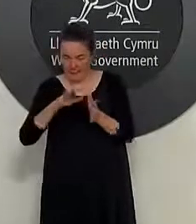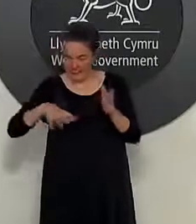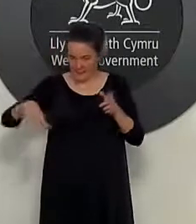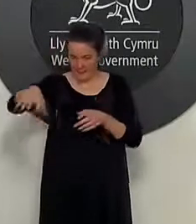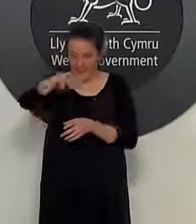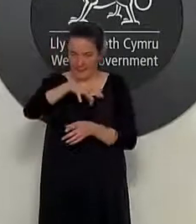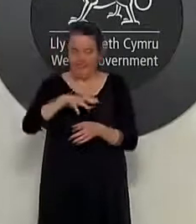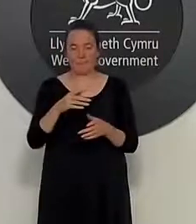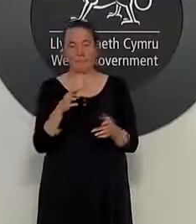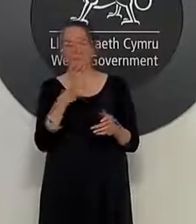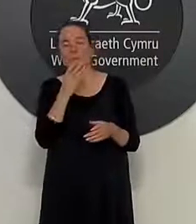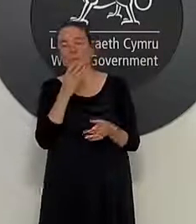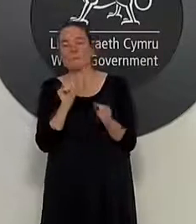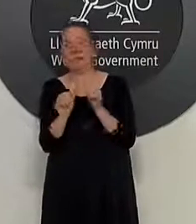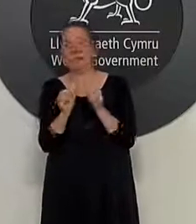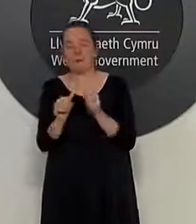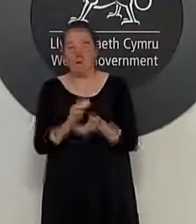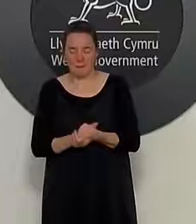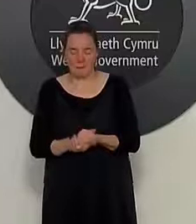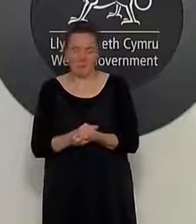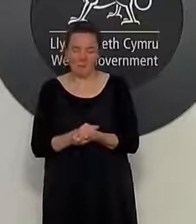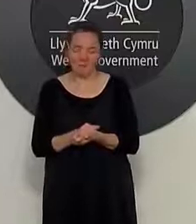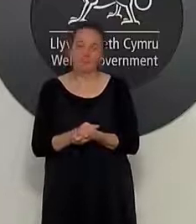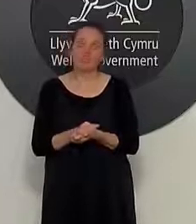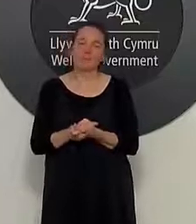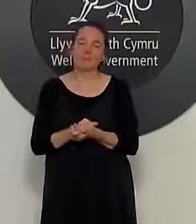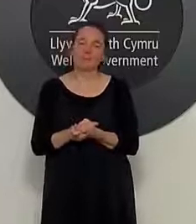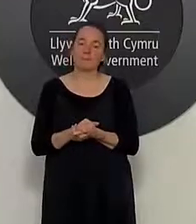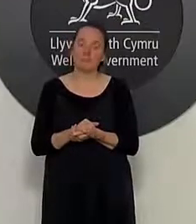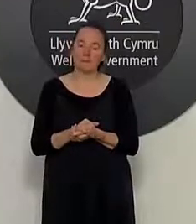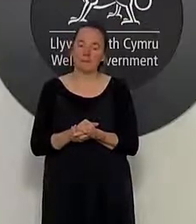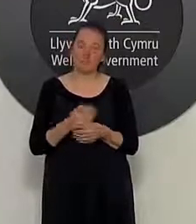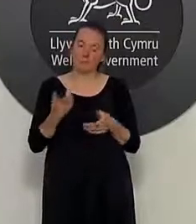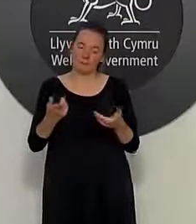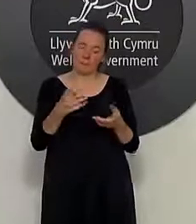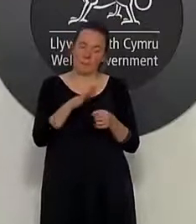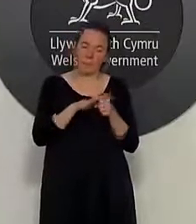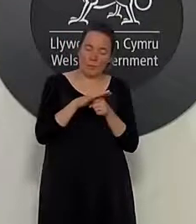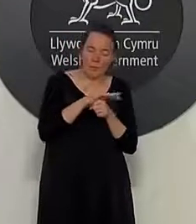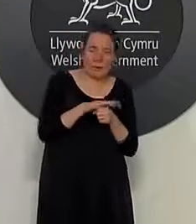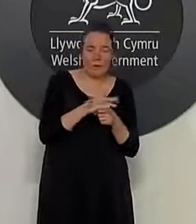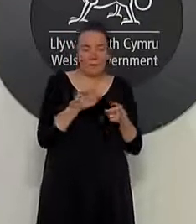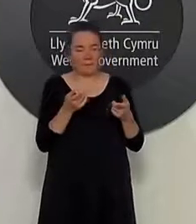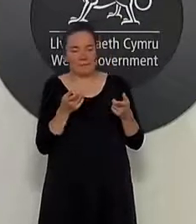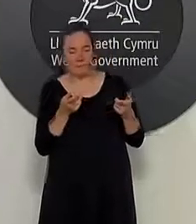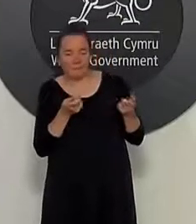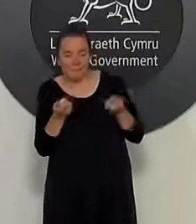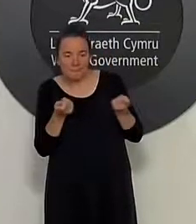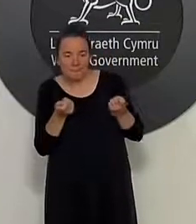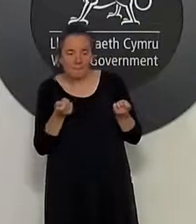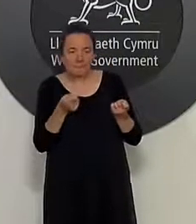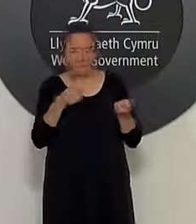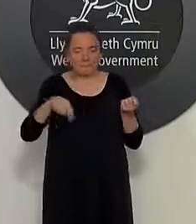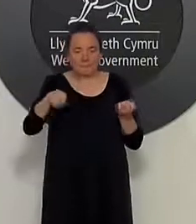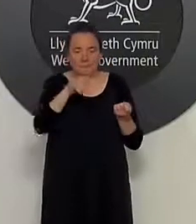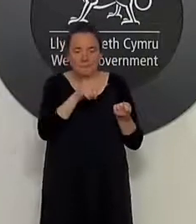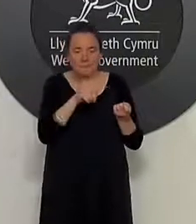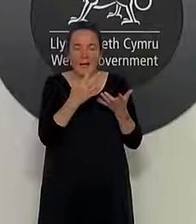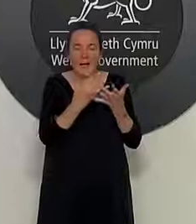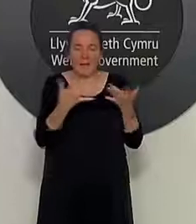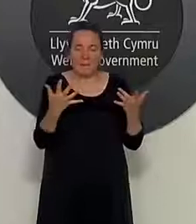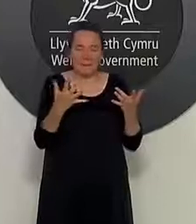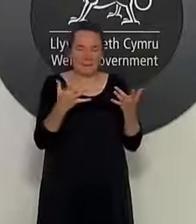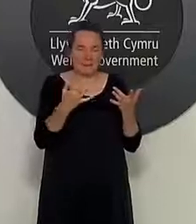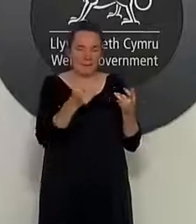cynllunio cenedlaethol fydd yn caniatáu awdurdodau cynllunio lleol I reoli nifer yr ail gartrefi a